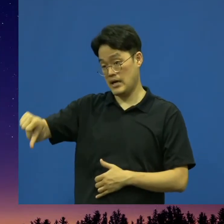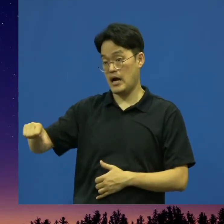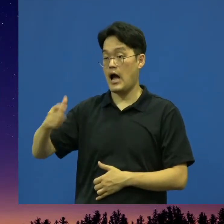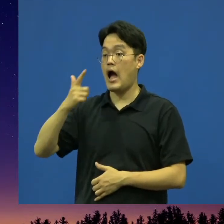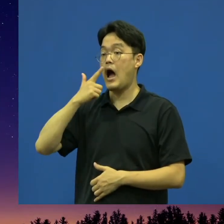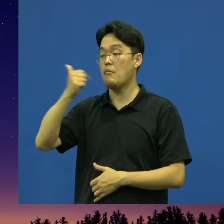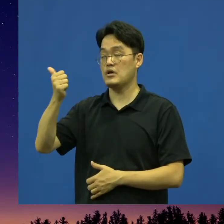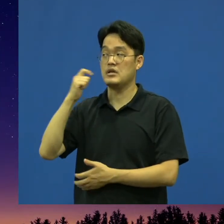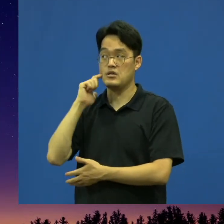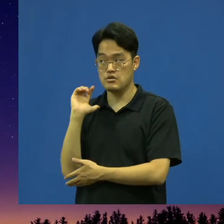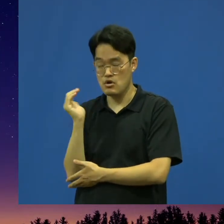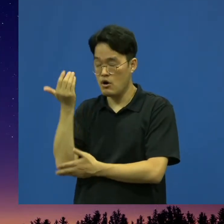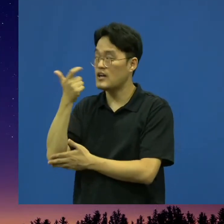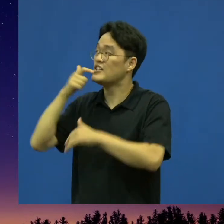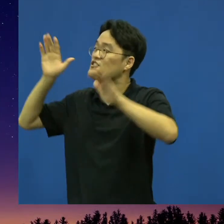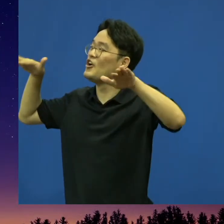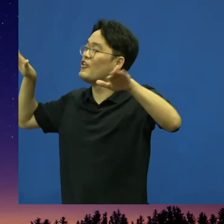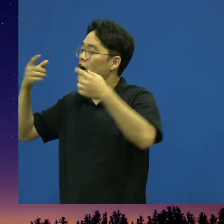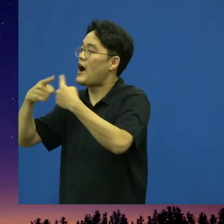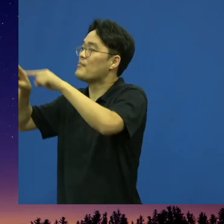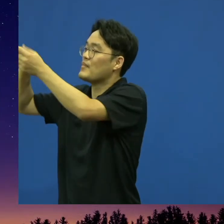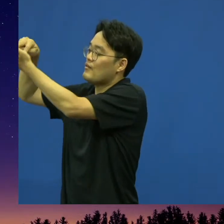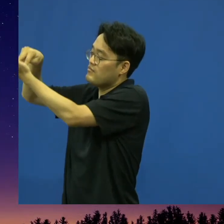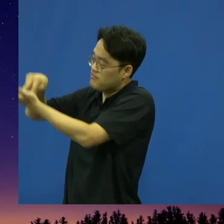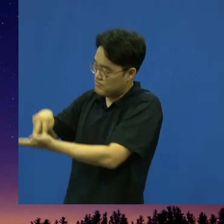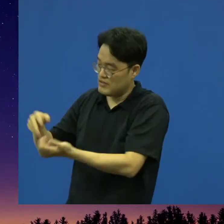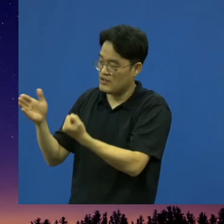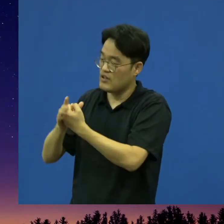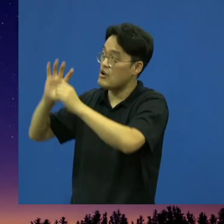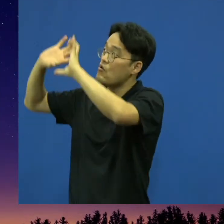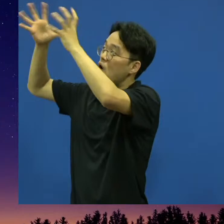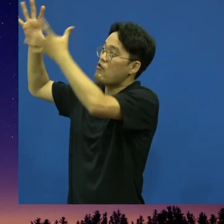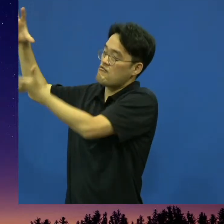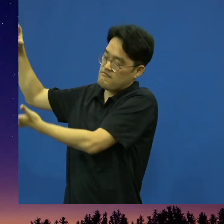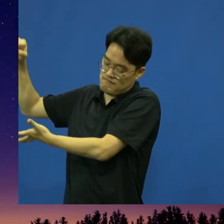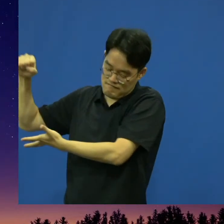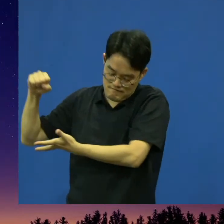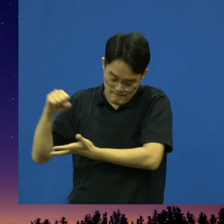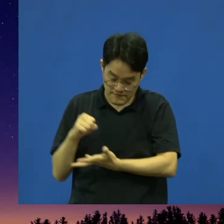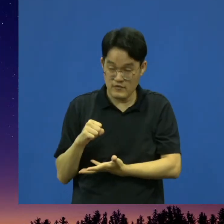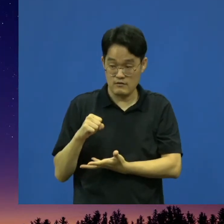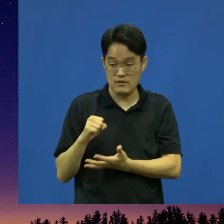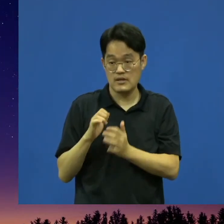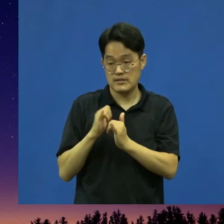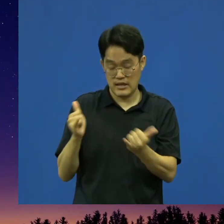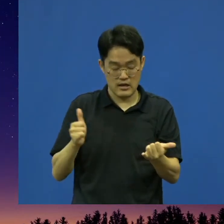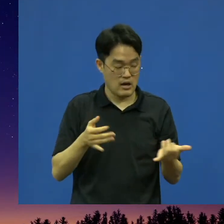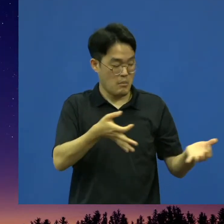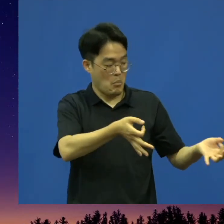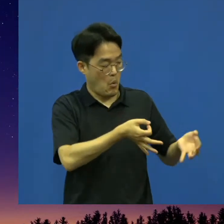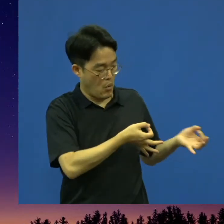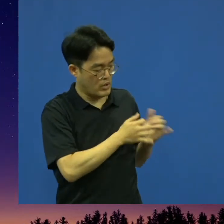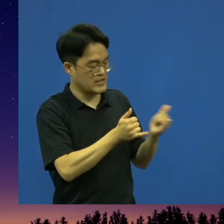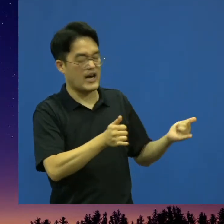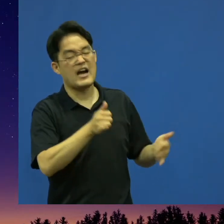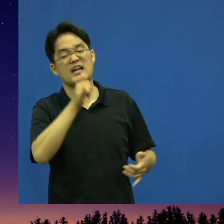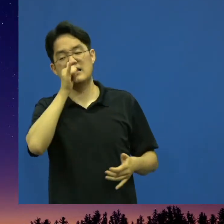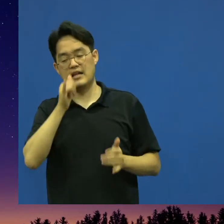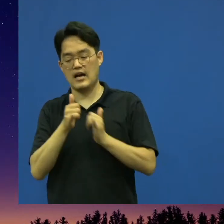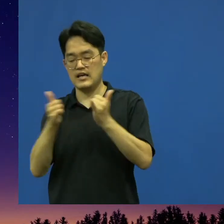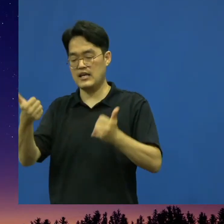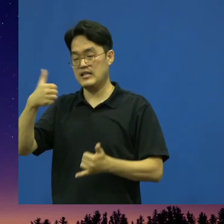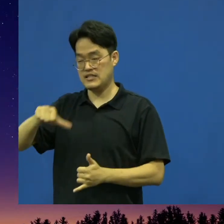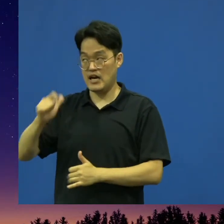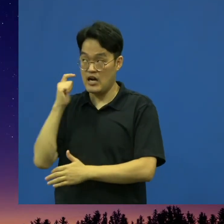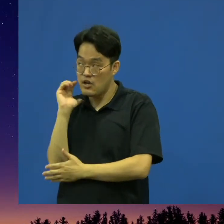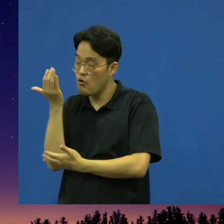오리니 인자가 그 왕국을 가지고 오는 것을 볼 자도 있느니라. 인자가 자기 영광의 보좌에